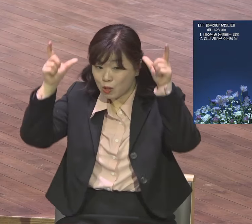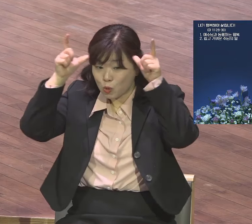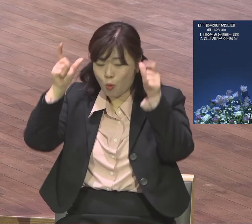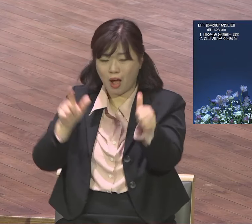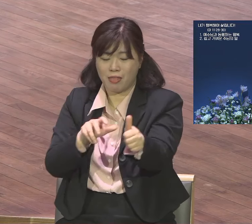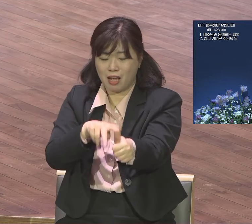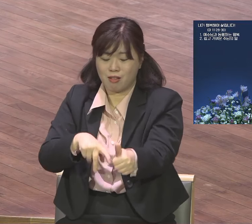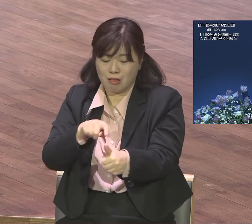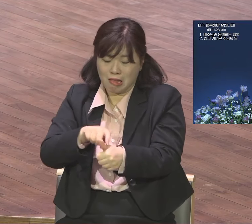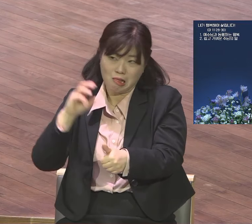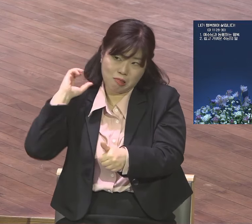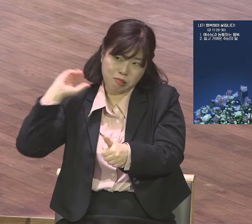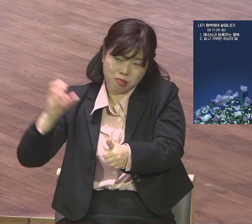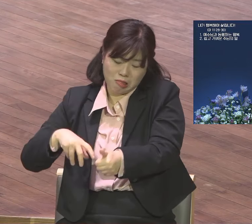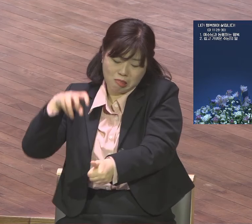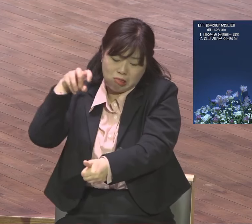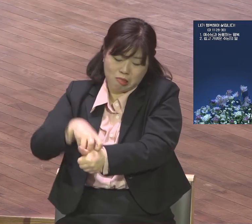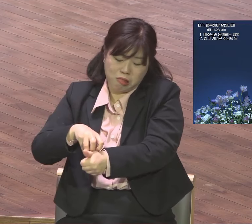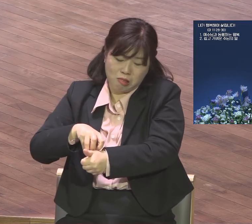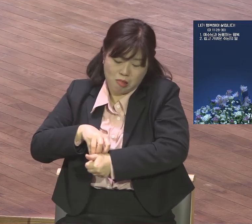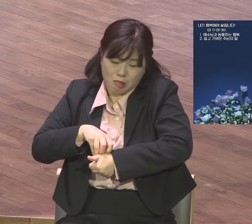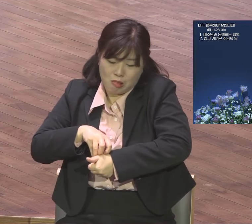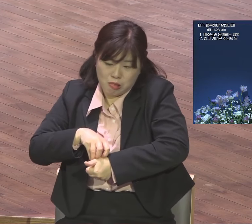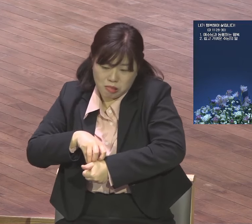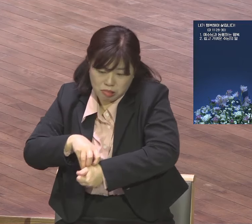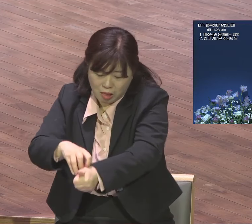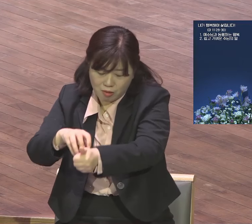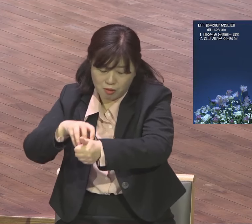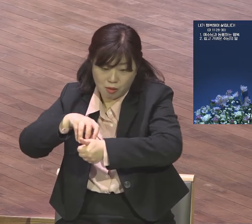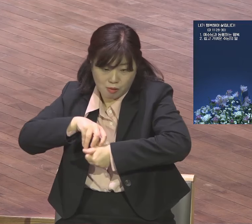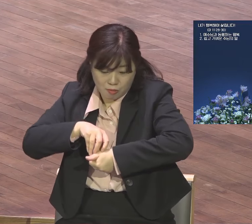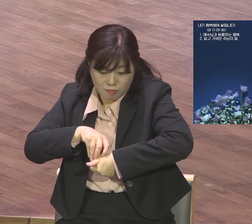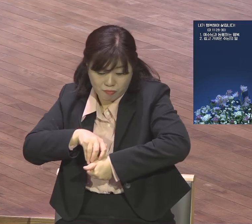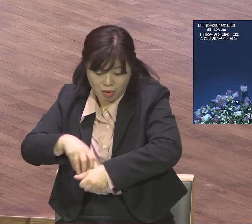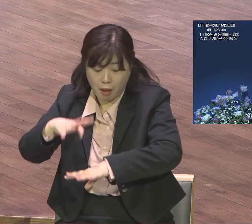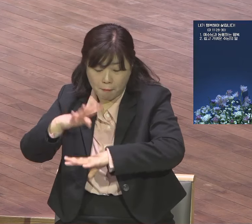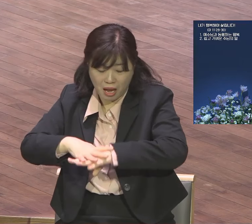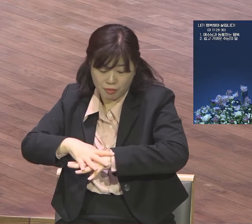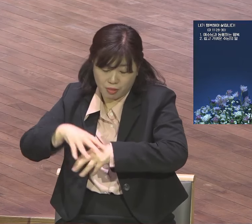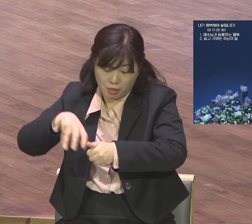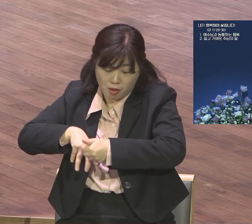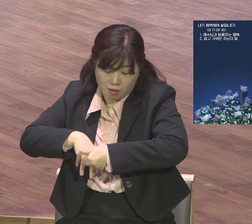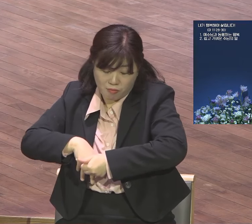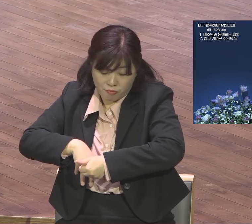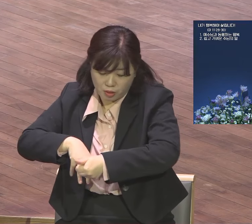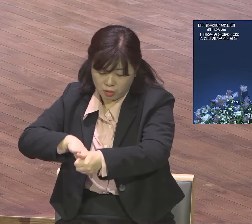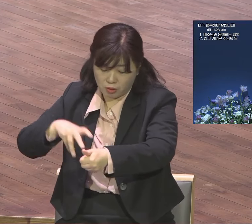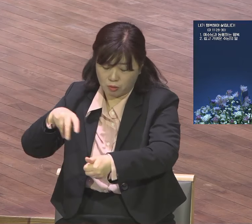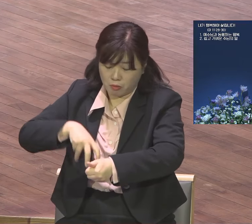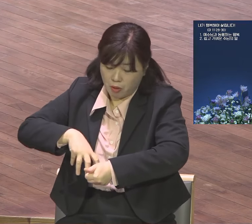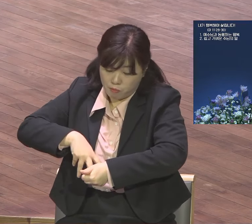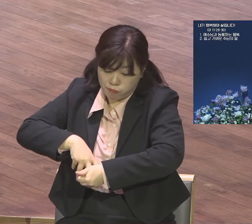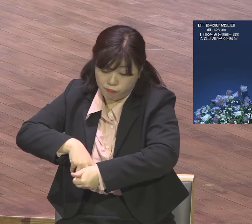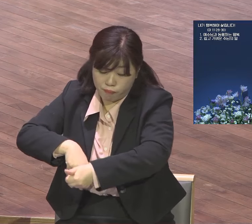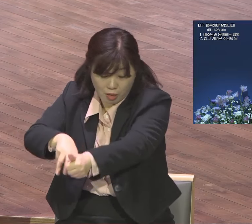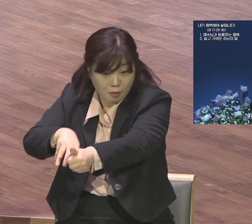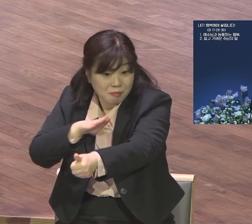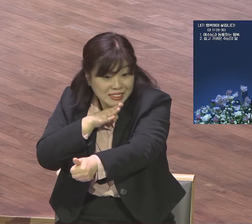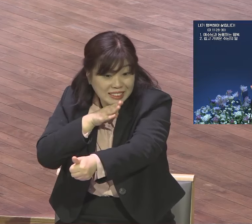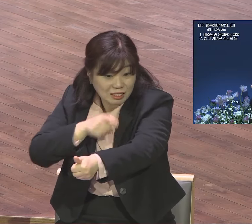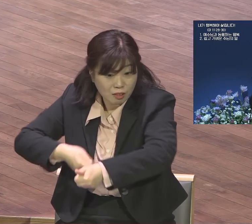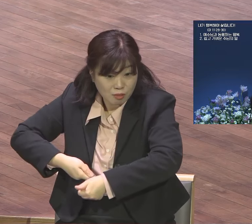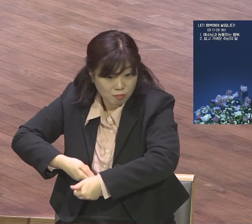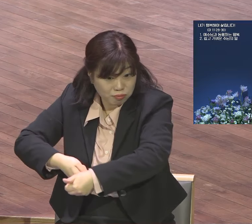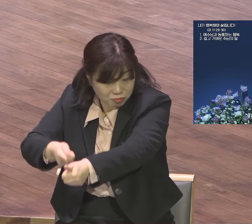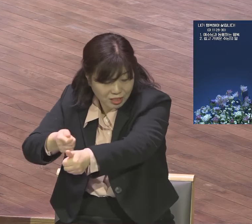이루고 있습니다. 두 마리의 소에다가 멍에를 같이 씌워서 밭을 갈게 하는 것입니다. 그런데 재밌는 것은